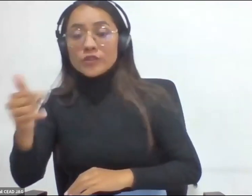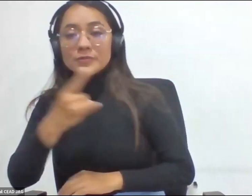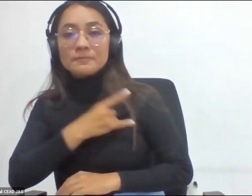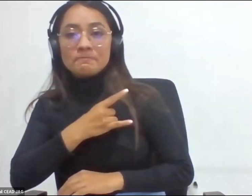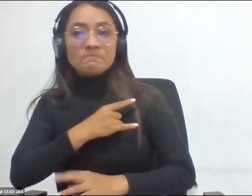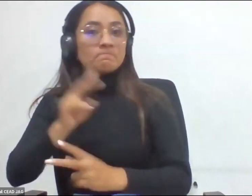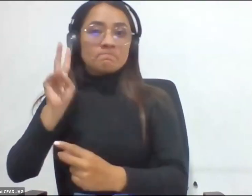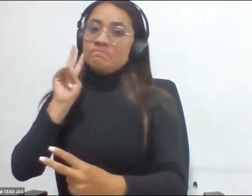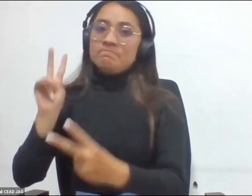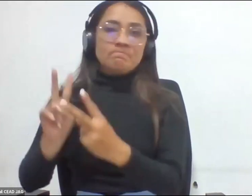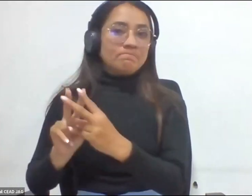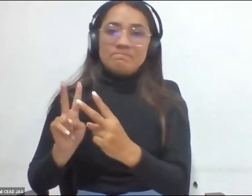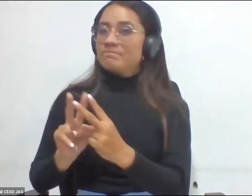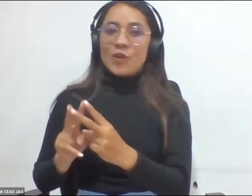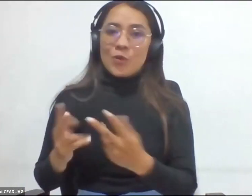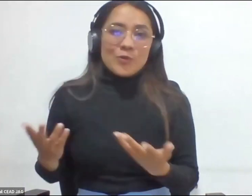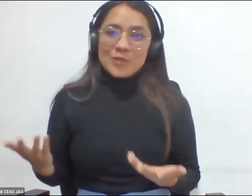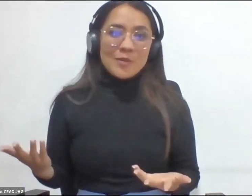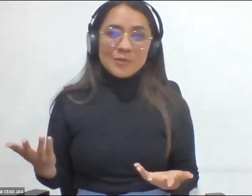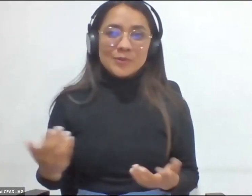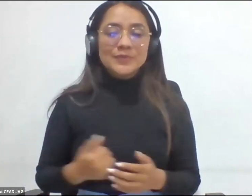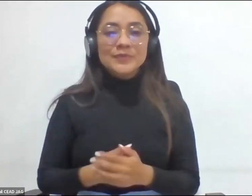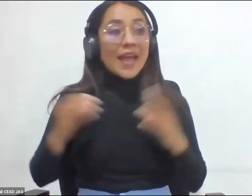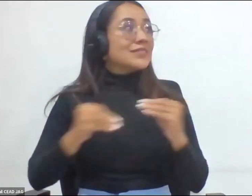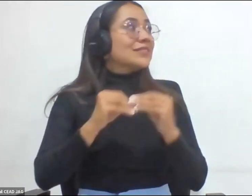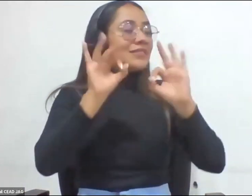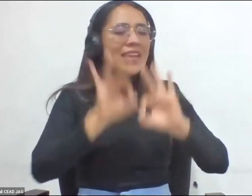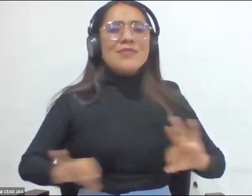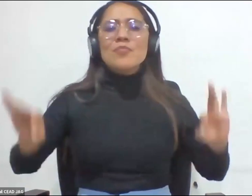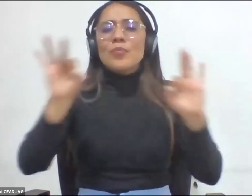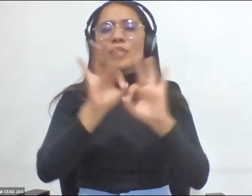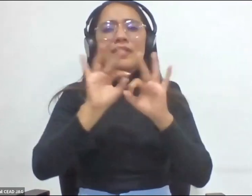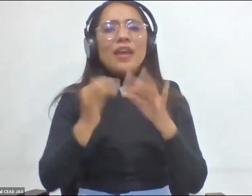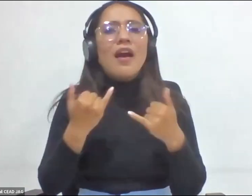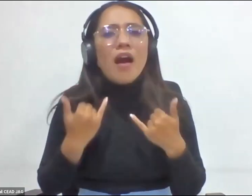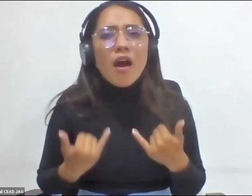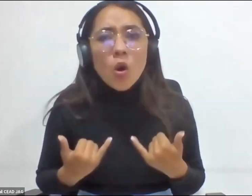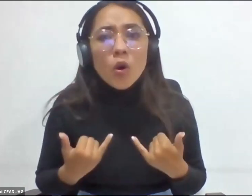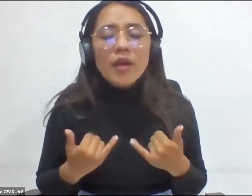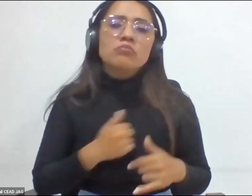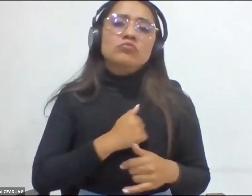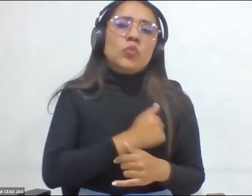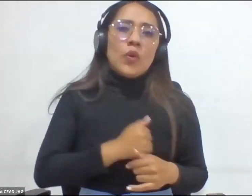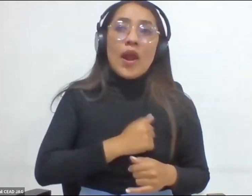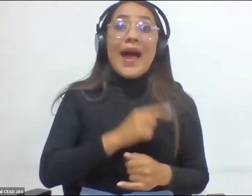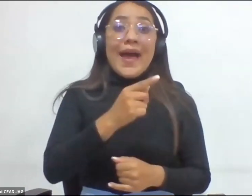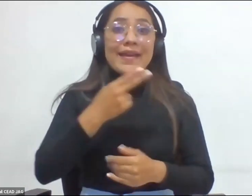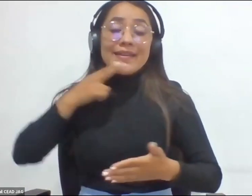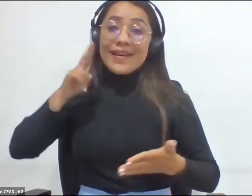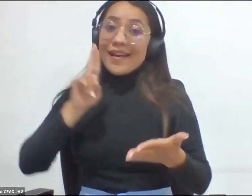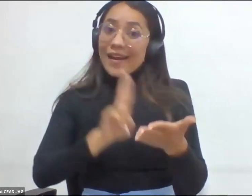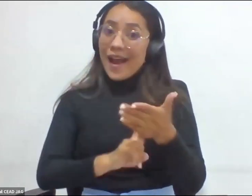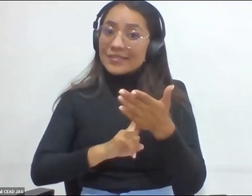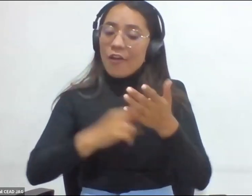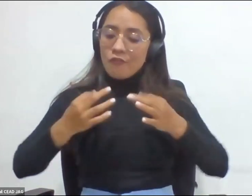de otras universidades por tanto es importante que en el momento nos envíen la solicitud con un oficio